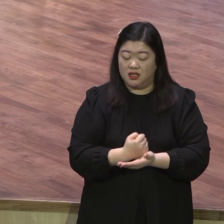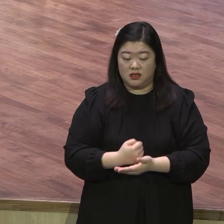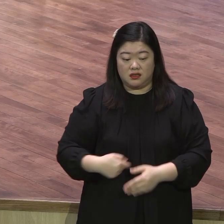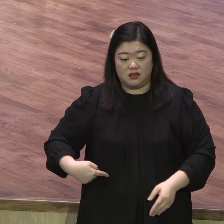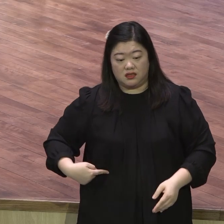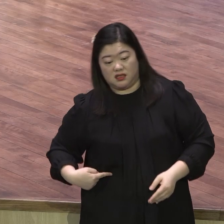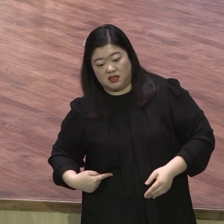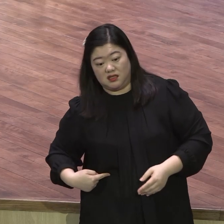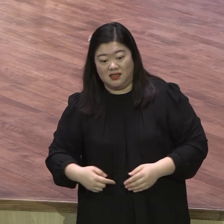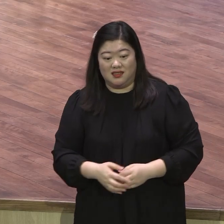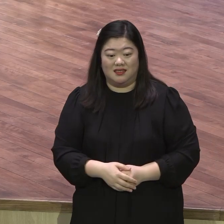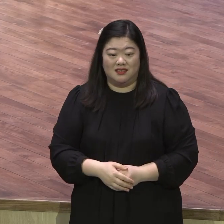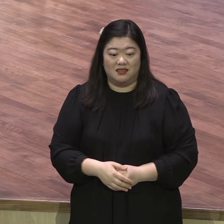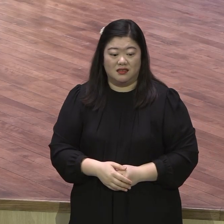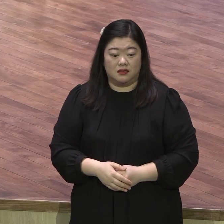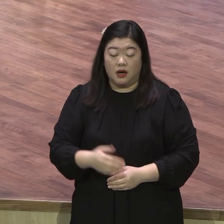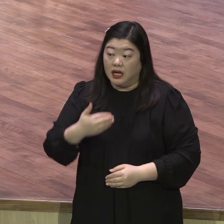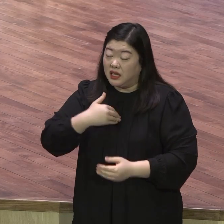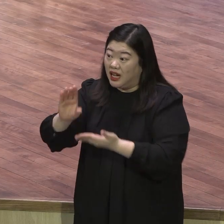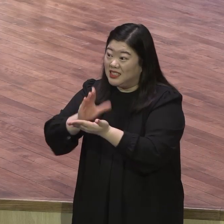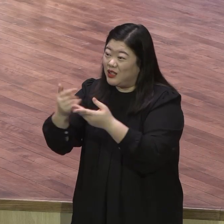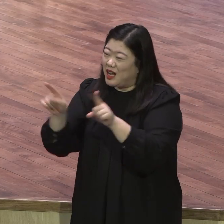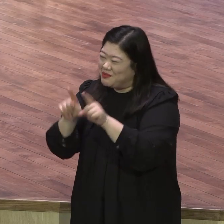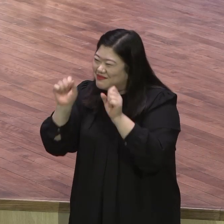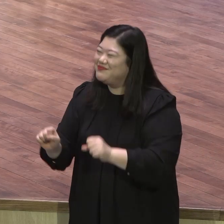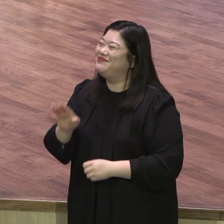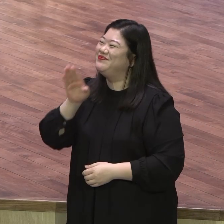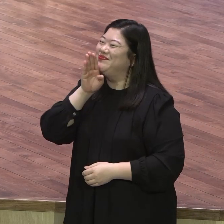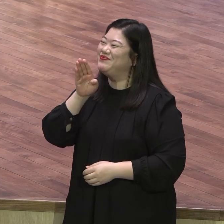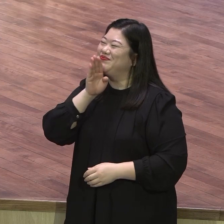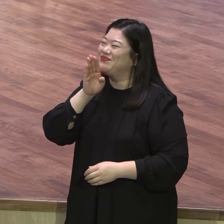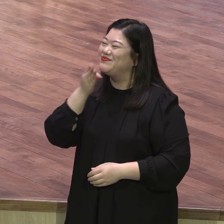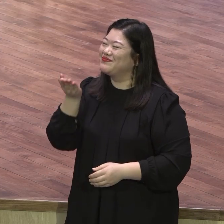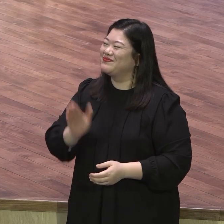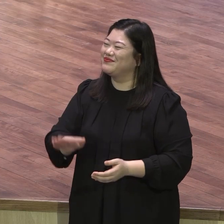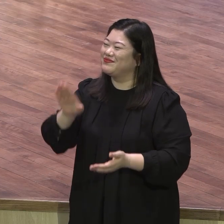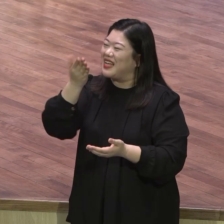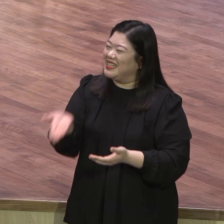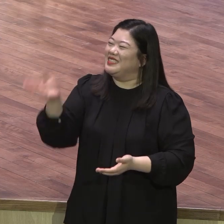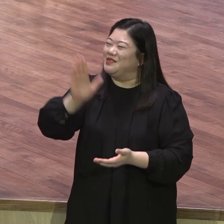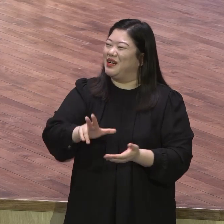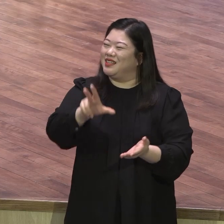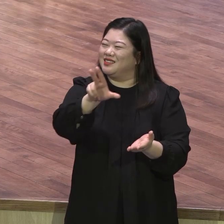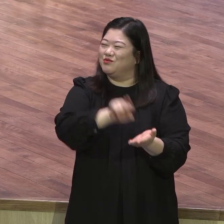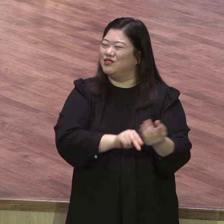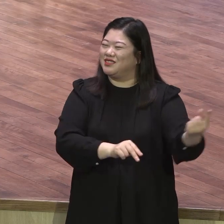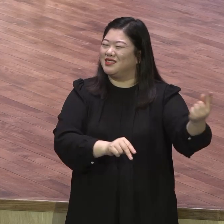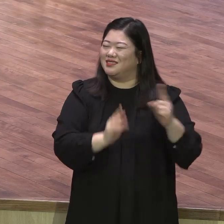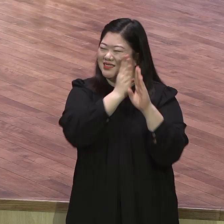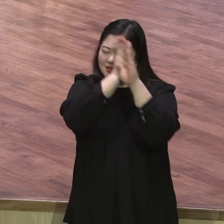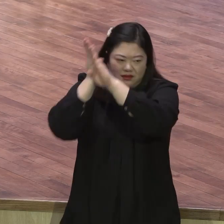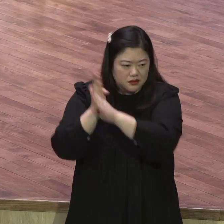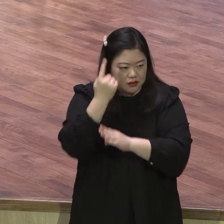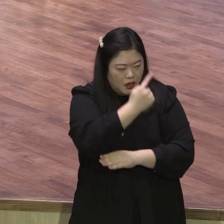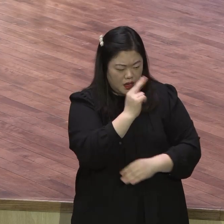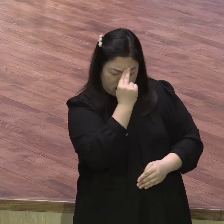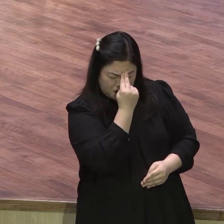내가 너와 함께 영원히 함께 계신데 왜 그래 벌벌 뜨냐. 왜 그렇게 소심하냐. 왜 그렇게 의심이 많냐.